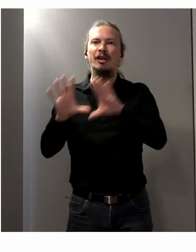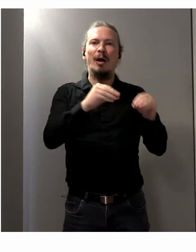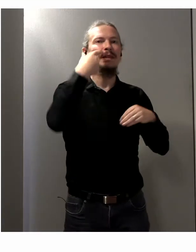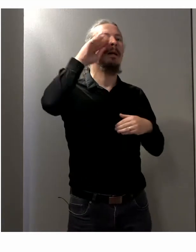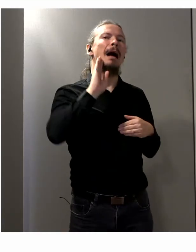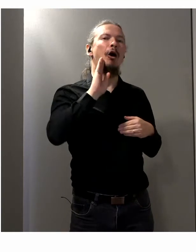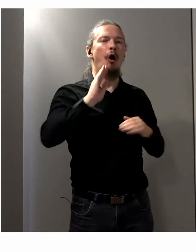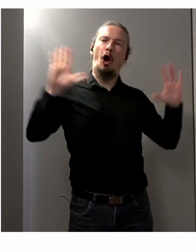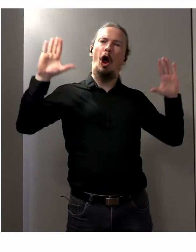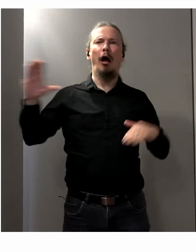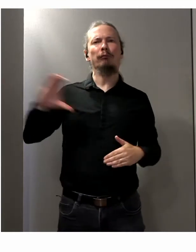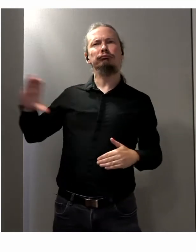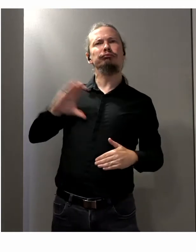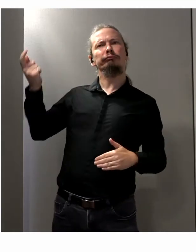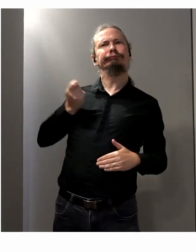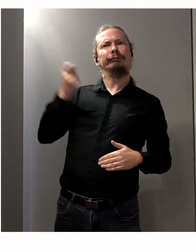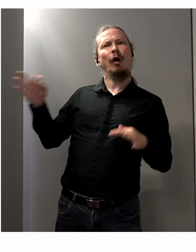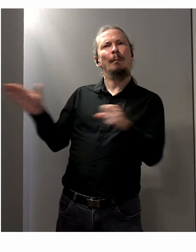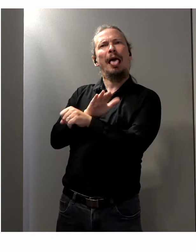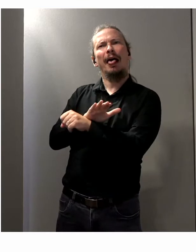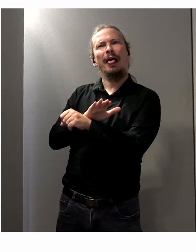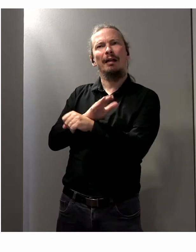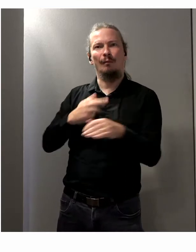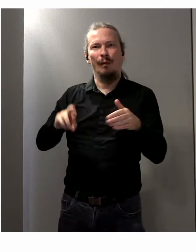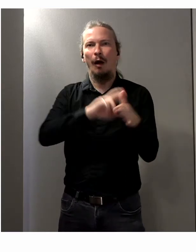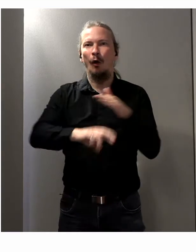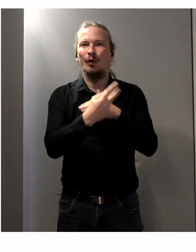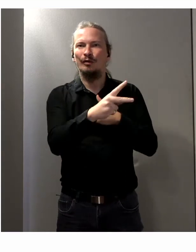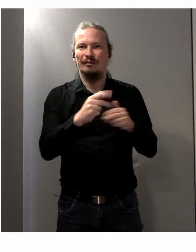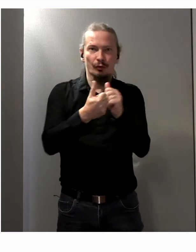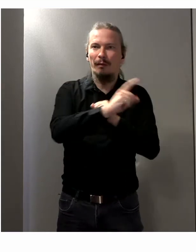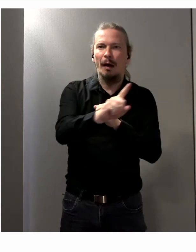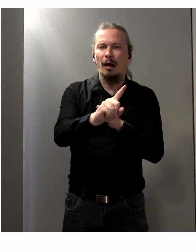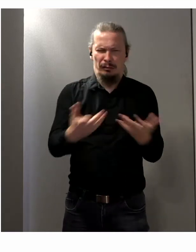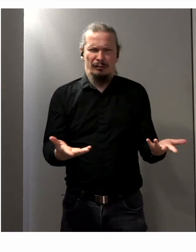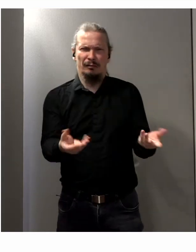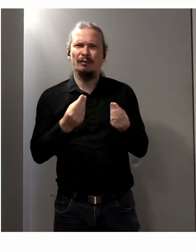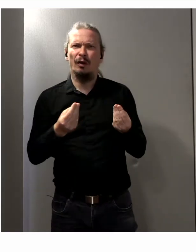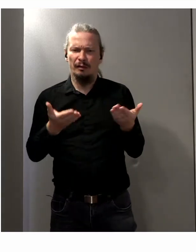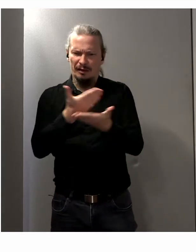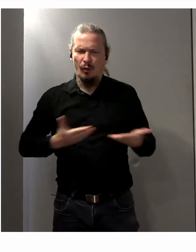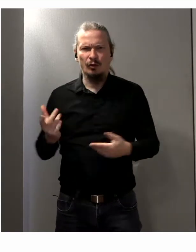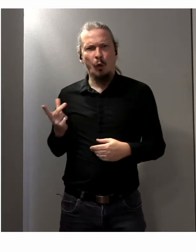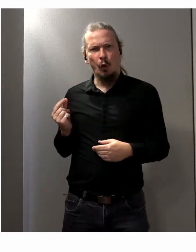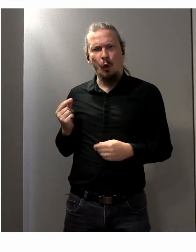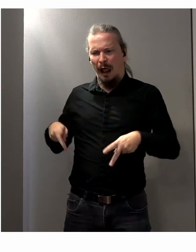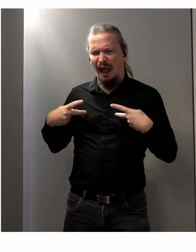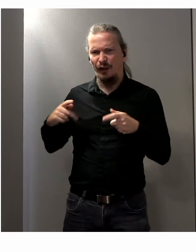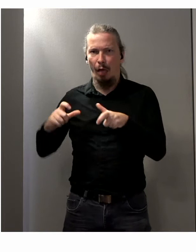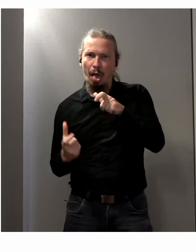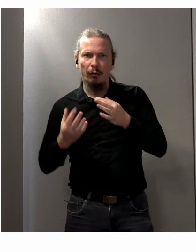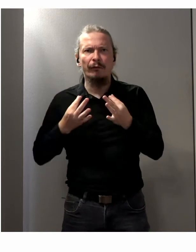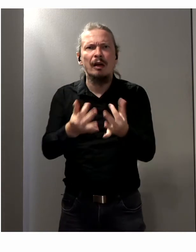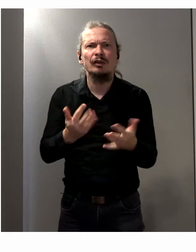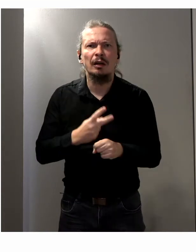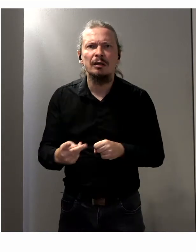perçu la hache à taux plein, car leurs ressources ne sont pas prises en compte. Cette situation risque de fragiliser ma vie de couple.